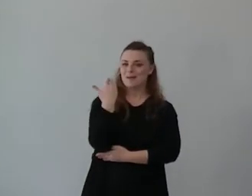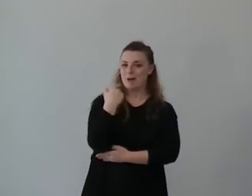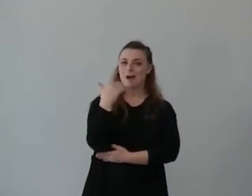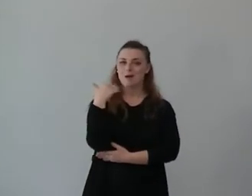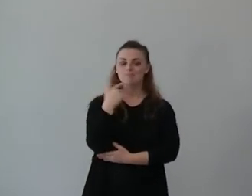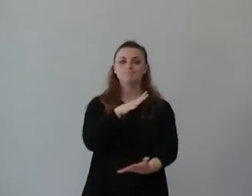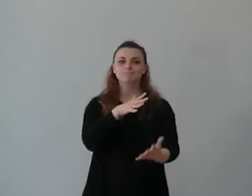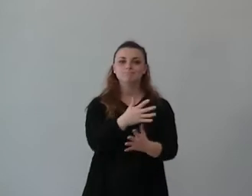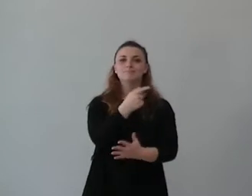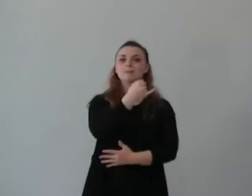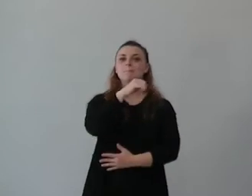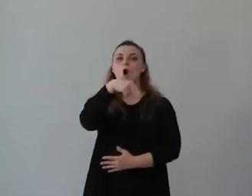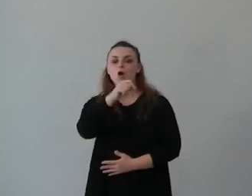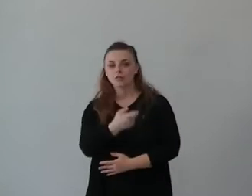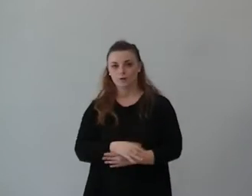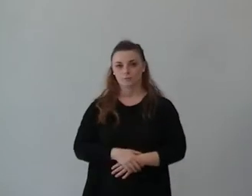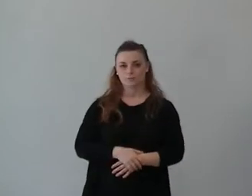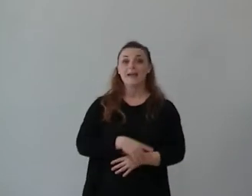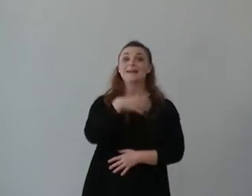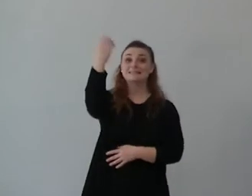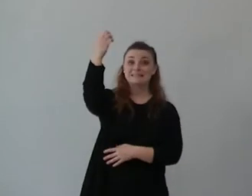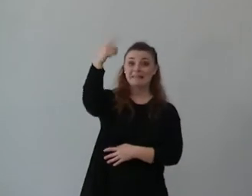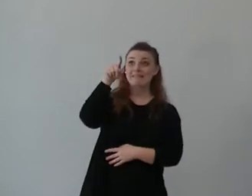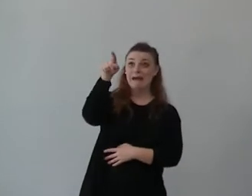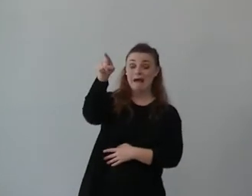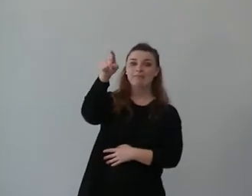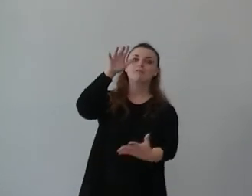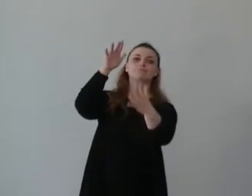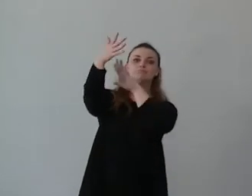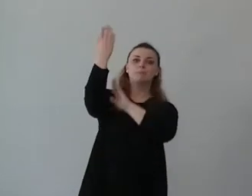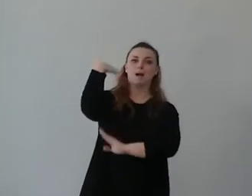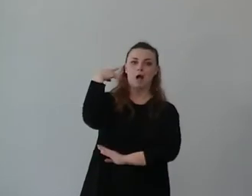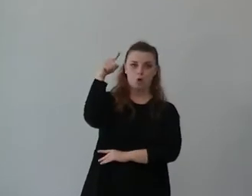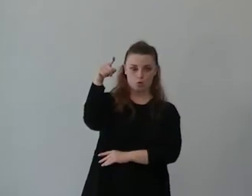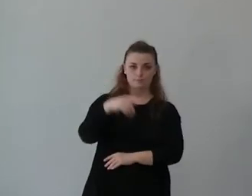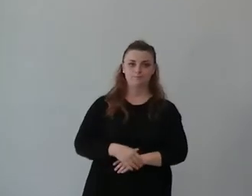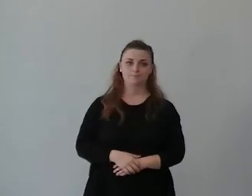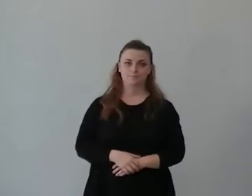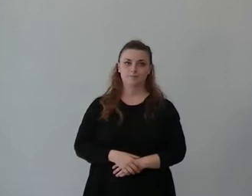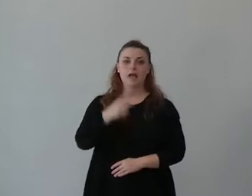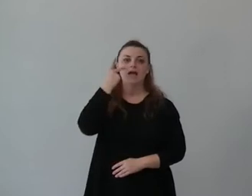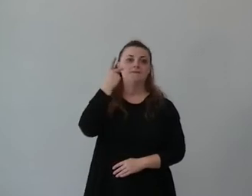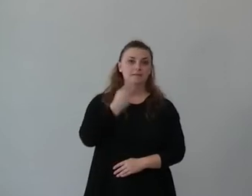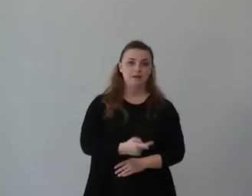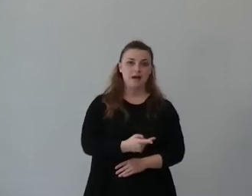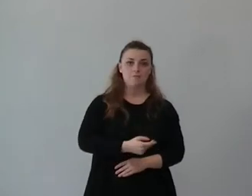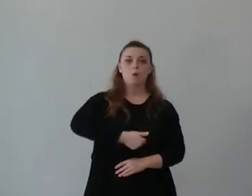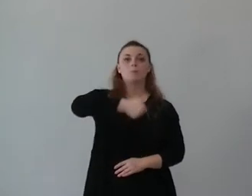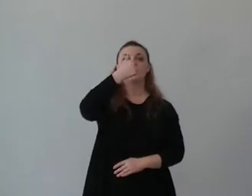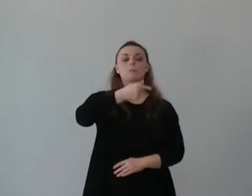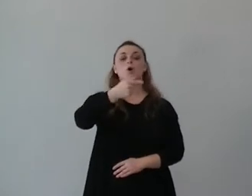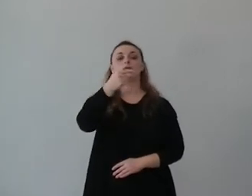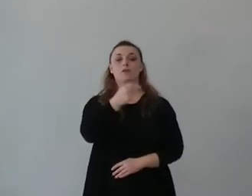at 1 Timothy 2:1, which Anthony is going to read. Vogliamo vedere 1 Timoteo, capitolo